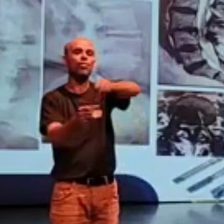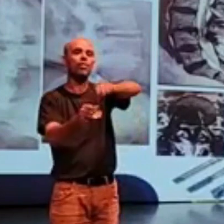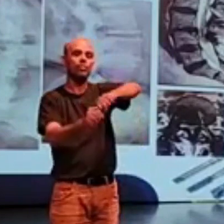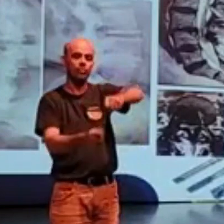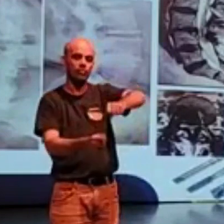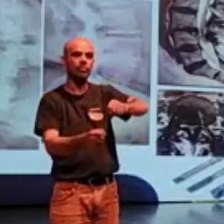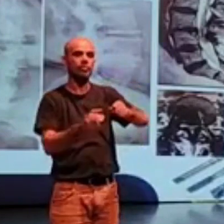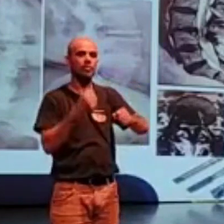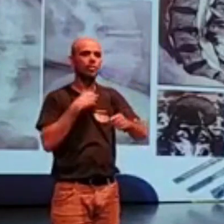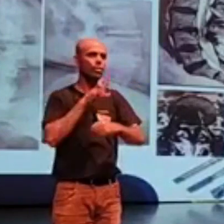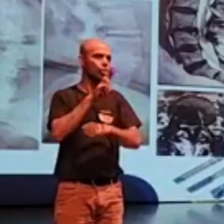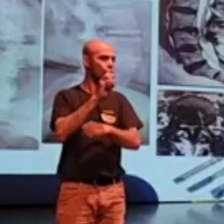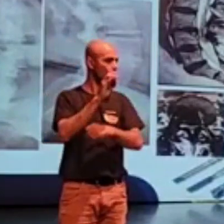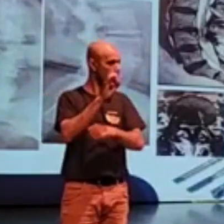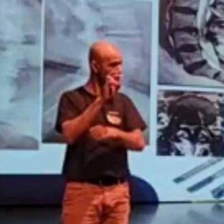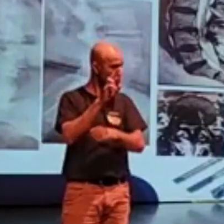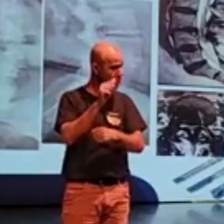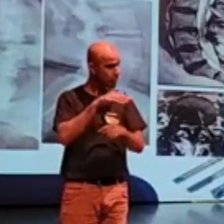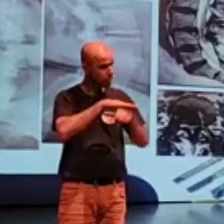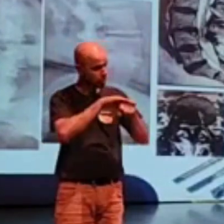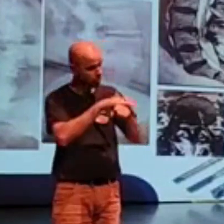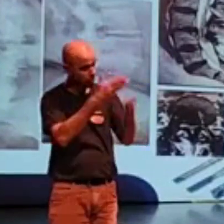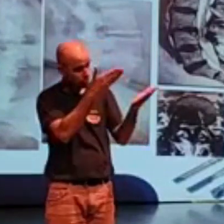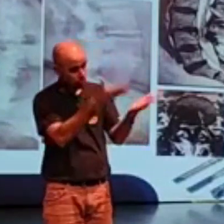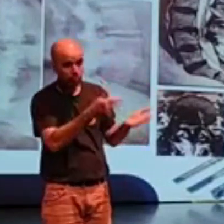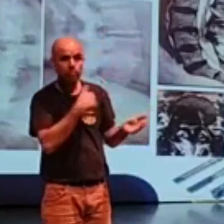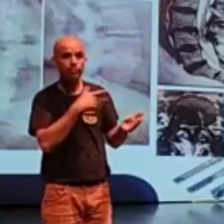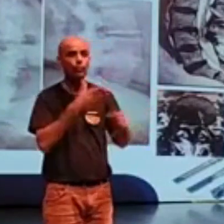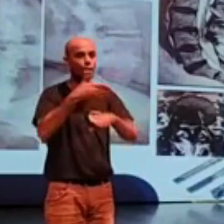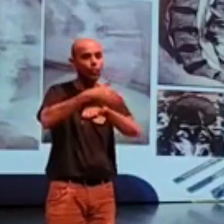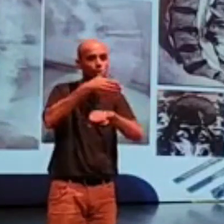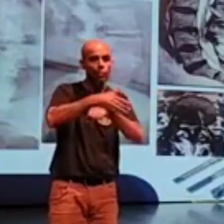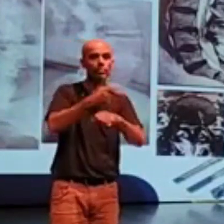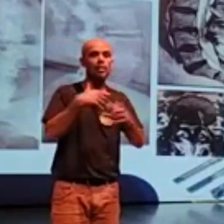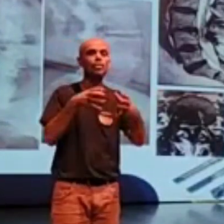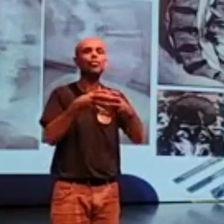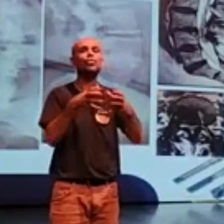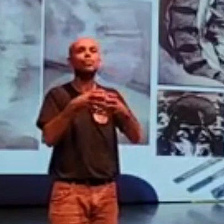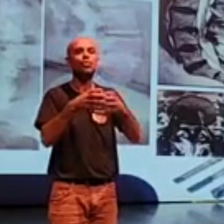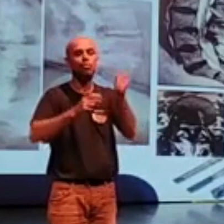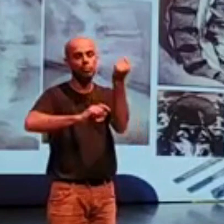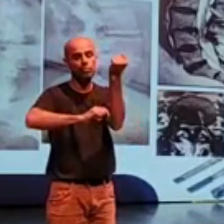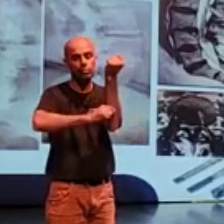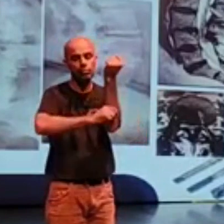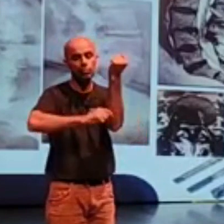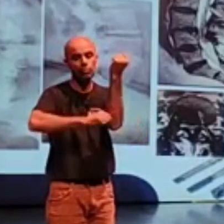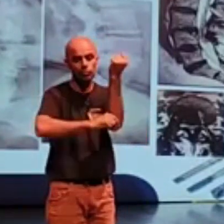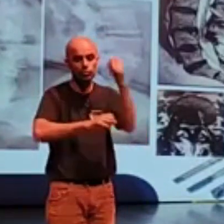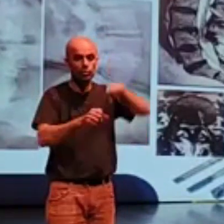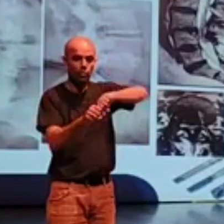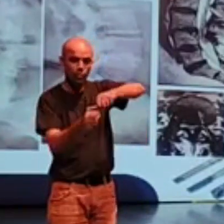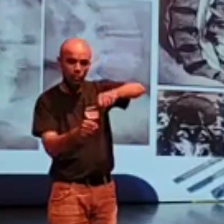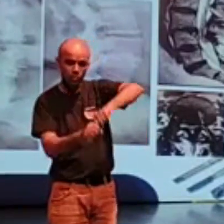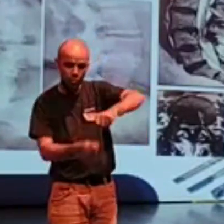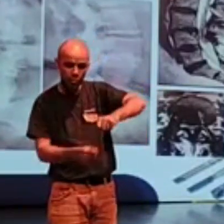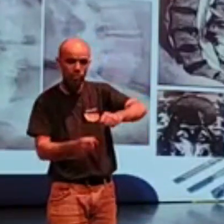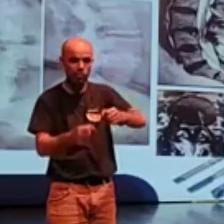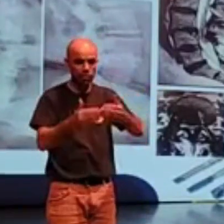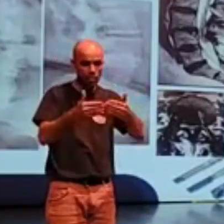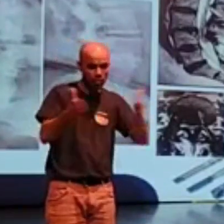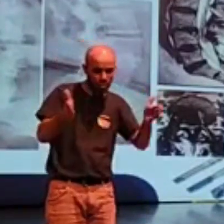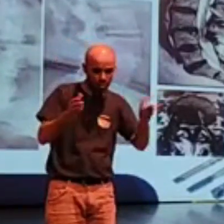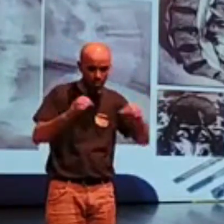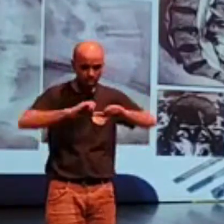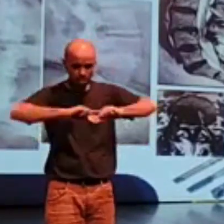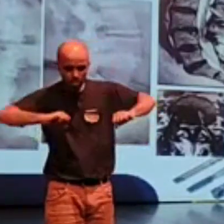Eu lembro que o professor Robert, eu conversei uma vez, a gente faz parte disso para randomizar fraturas de forma percutânea, fraturas de forma aberta, o